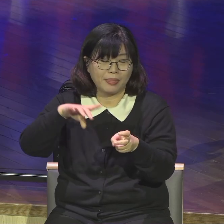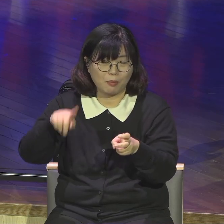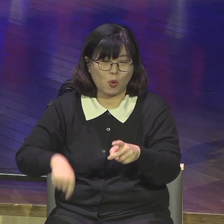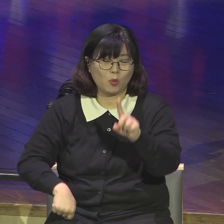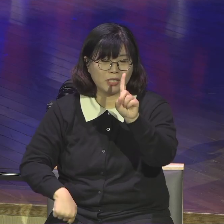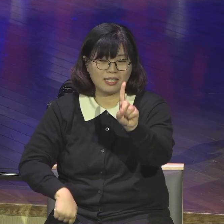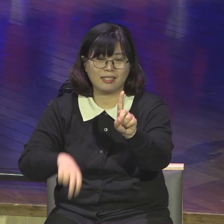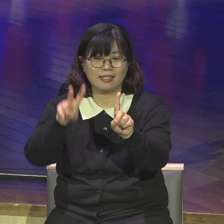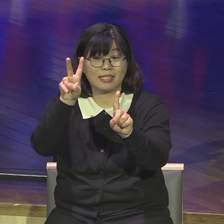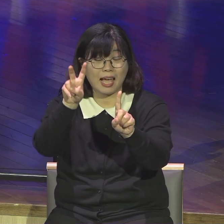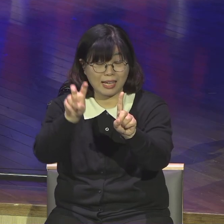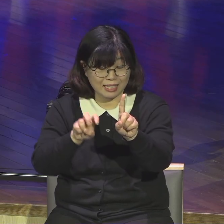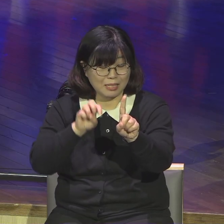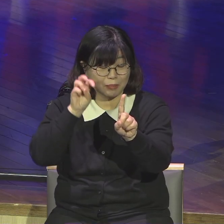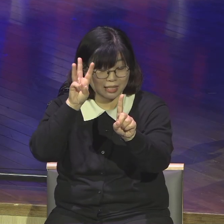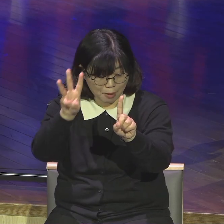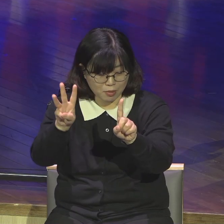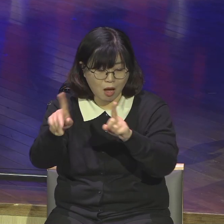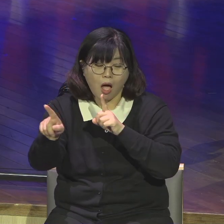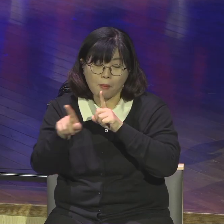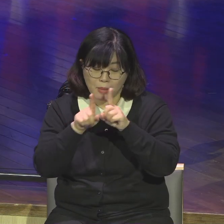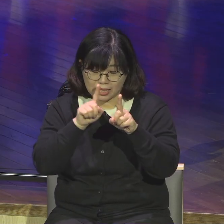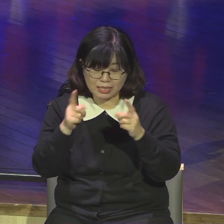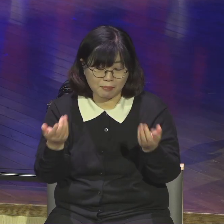1장 23절 말씀